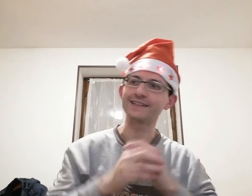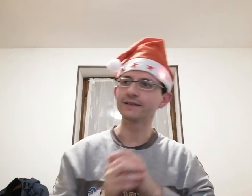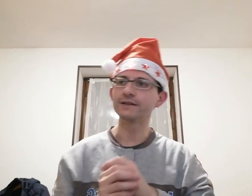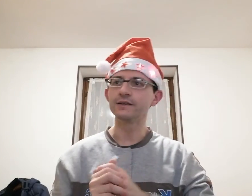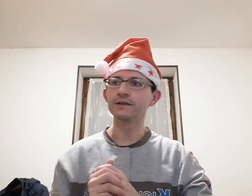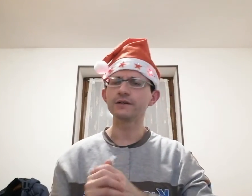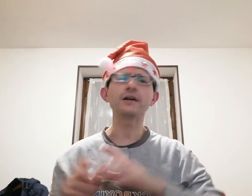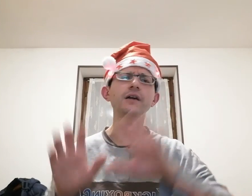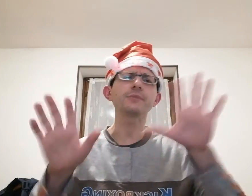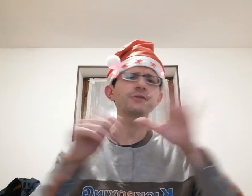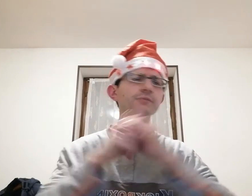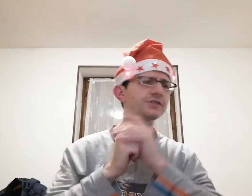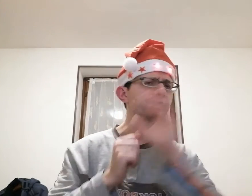è sempre stupidissimo,